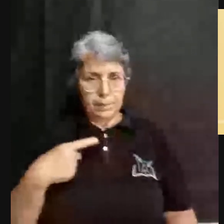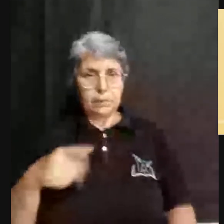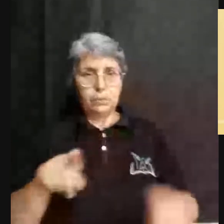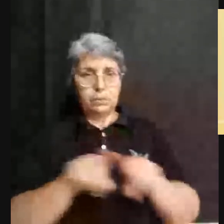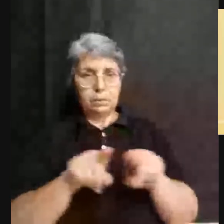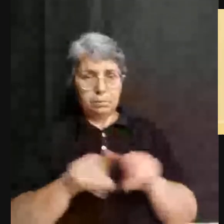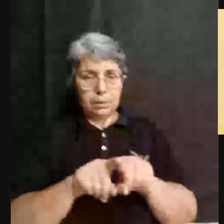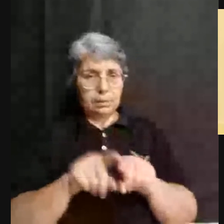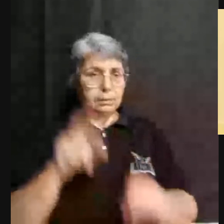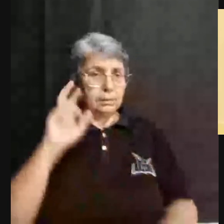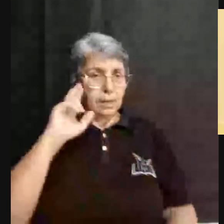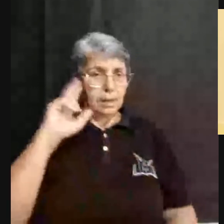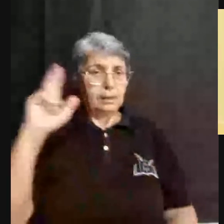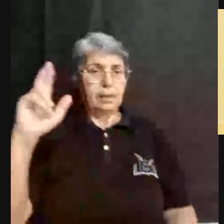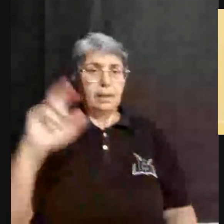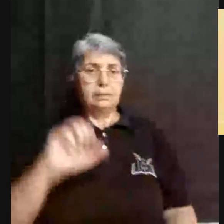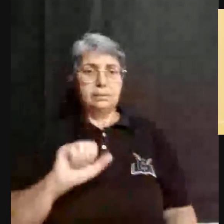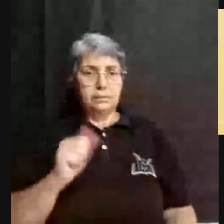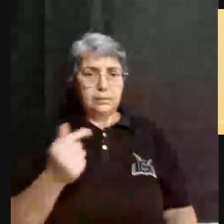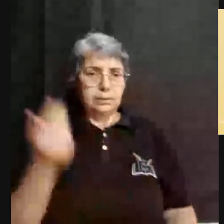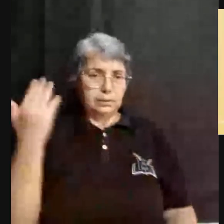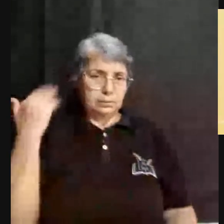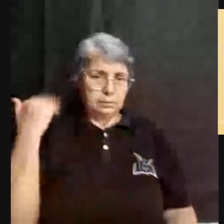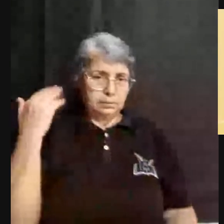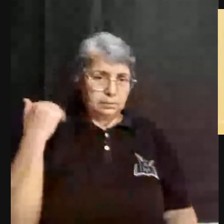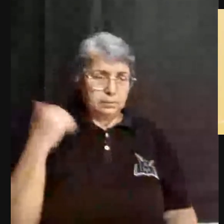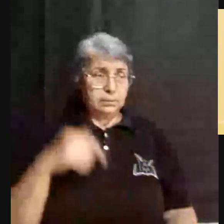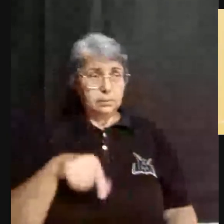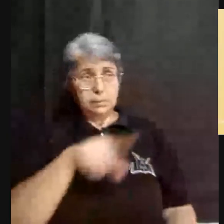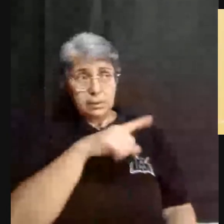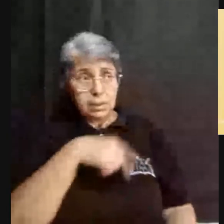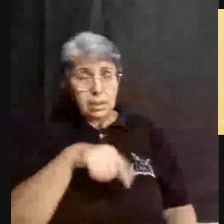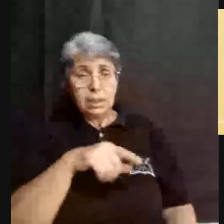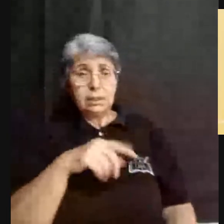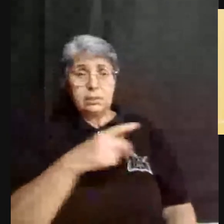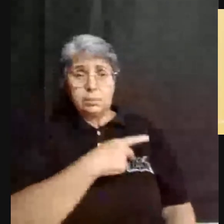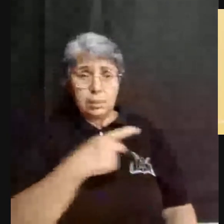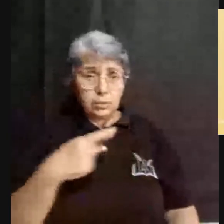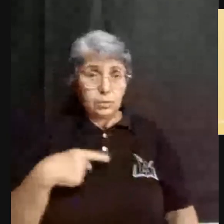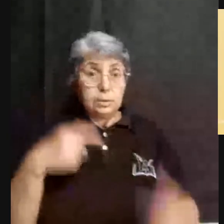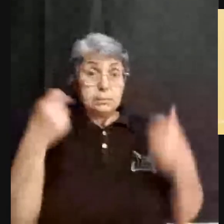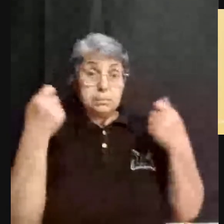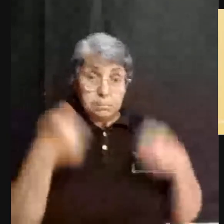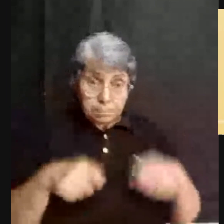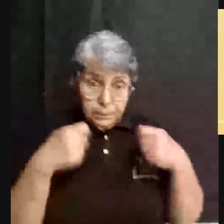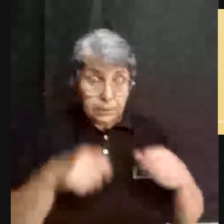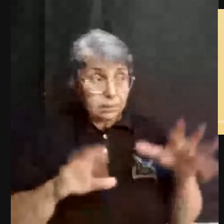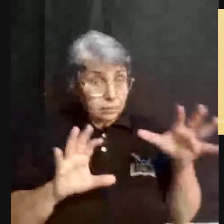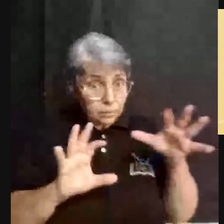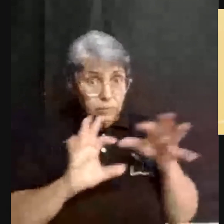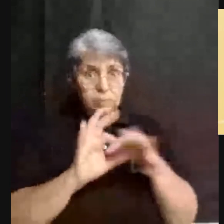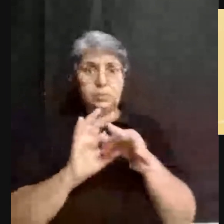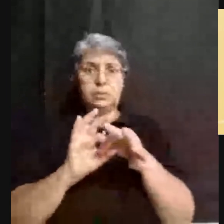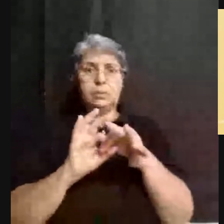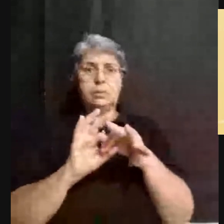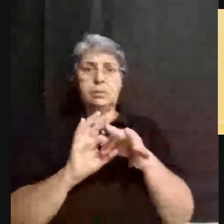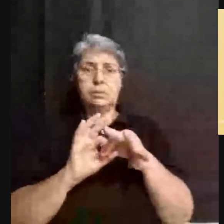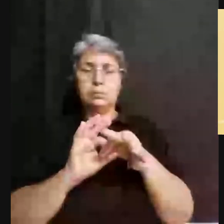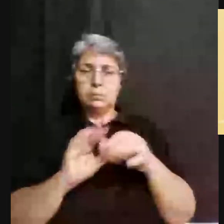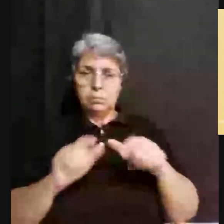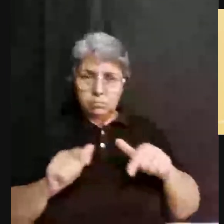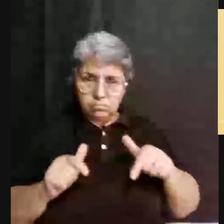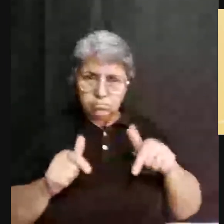Se esses pastores se mantiverem à parte, não se unindo com os elementos que Deus vê como essenciais para levar avante a obra nestes